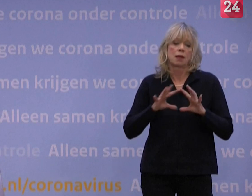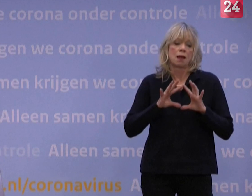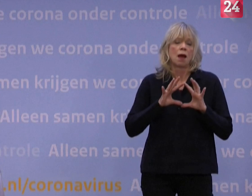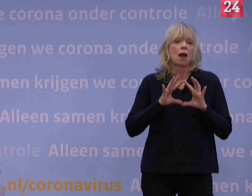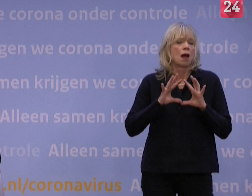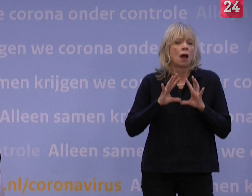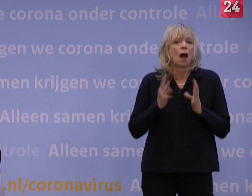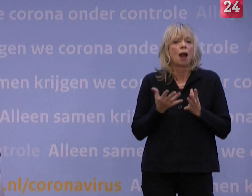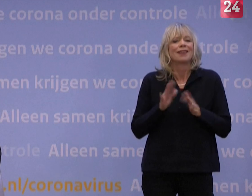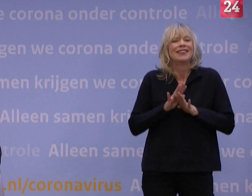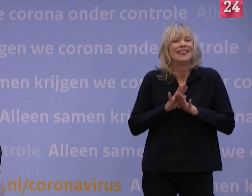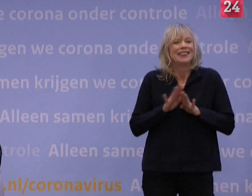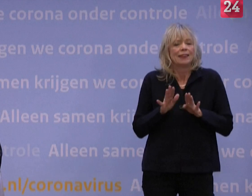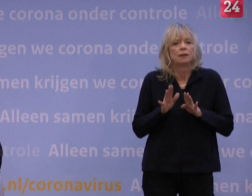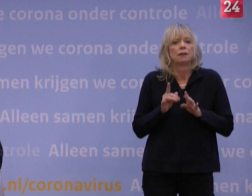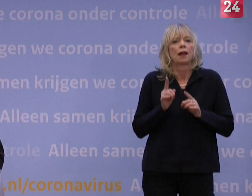de niet essentiële dienstverlening